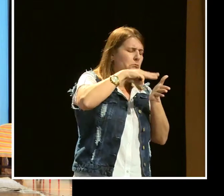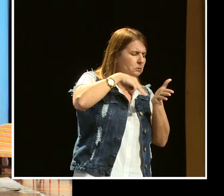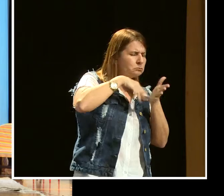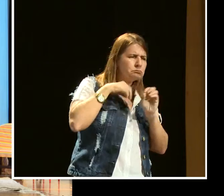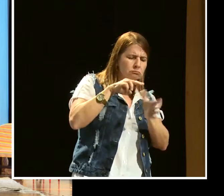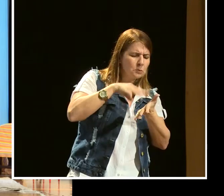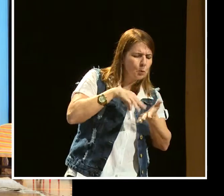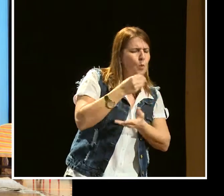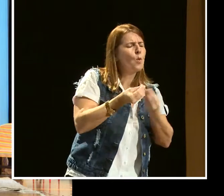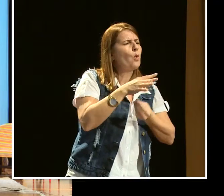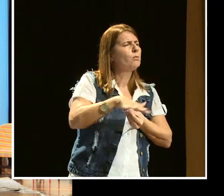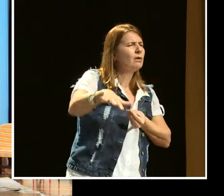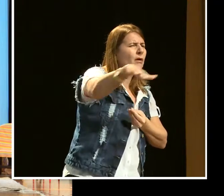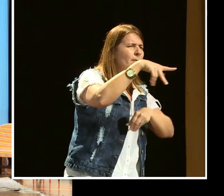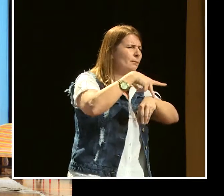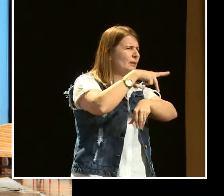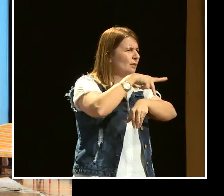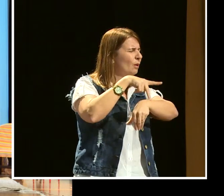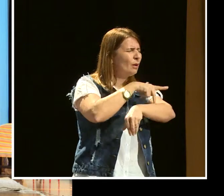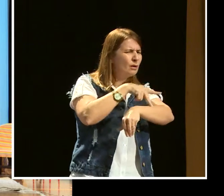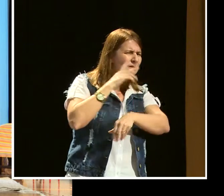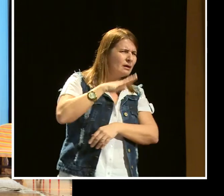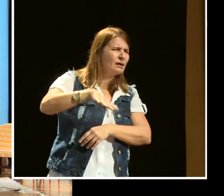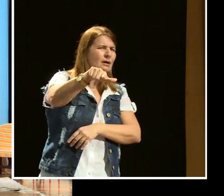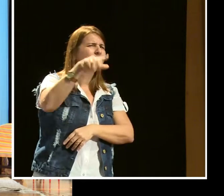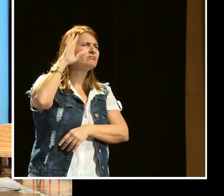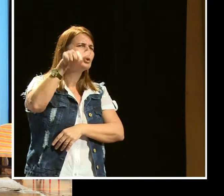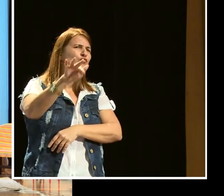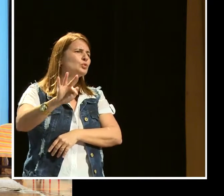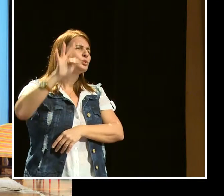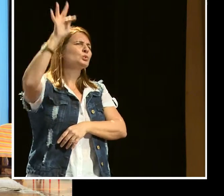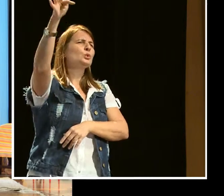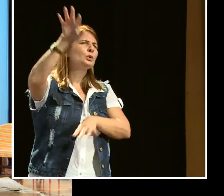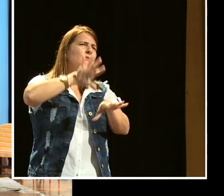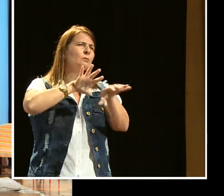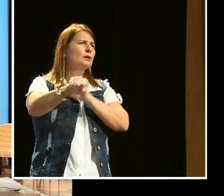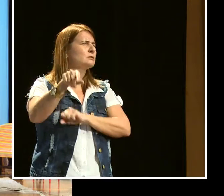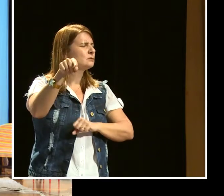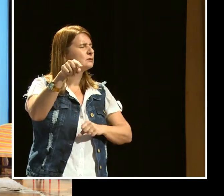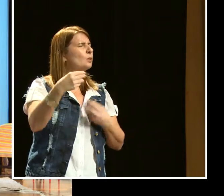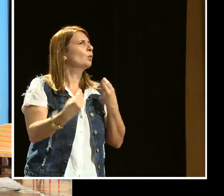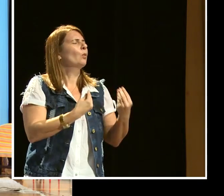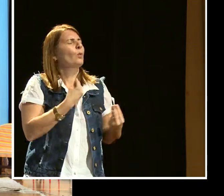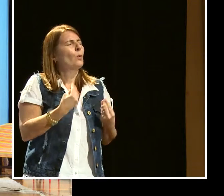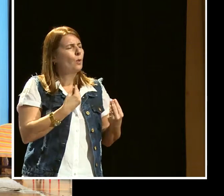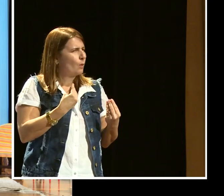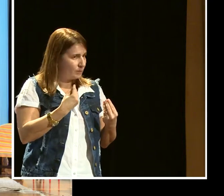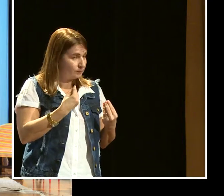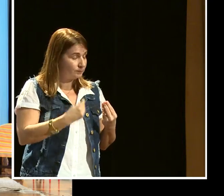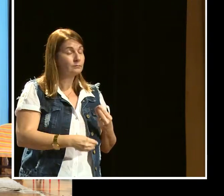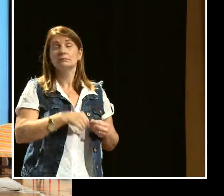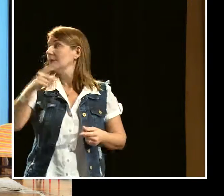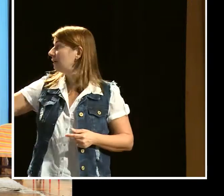no esquema que faz desencadear essa metodologia, principalmente para a área pedagógica, onde nós